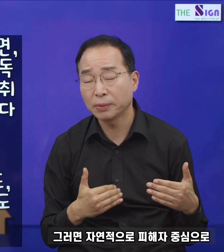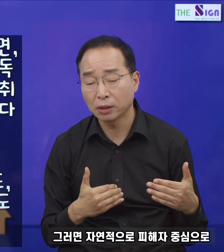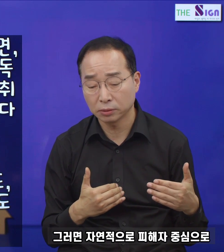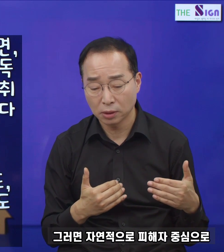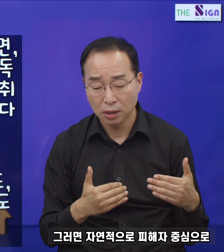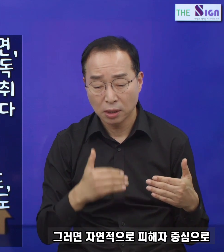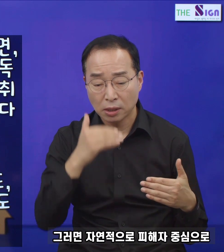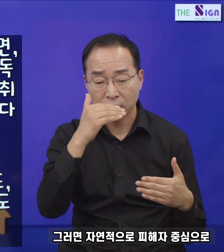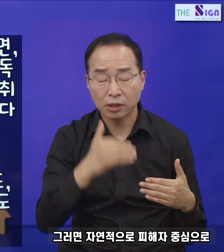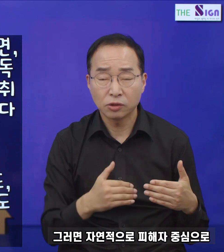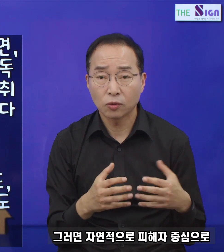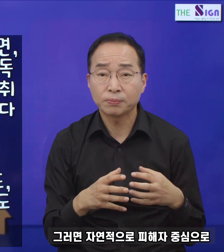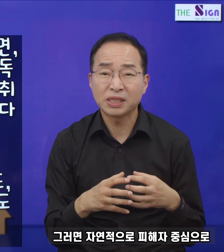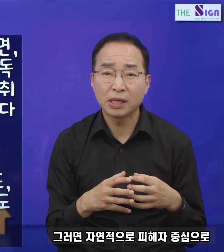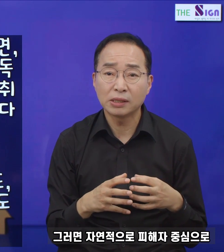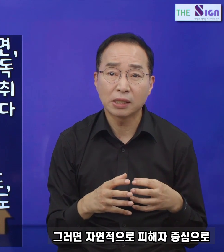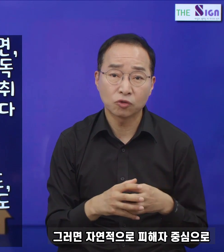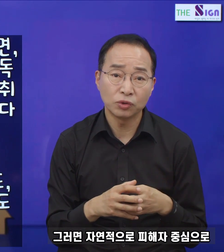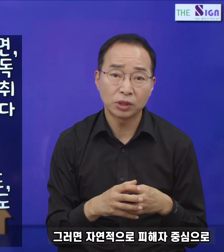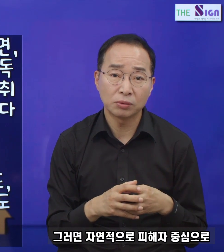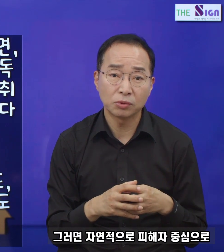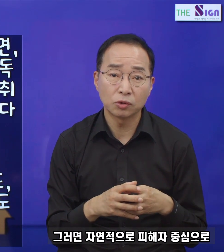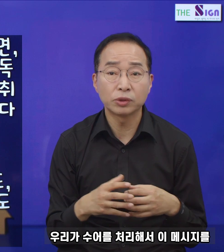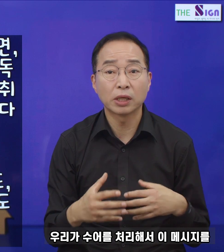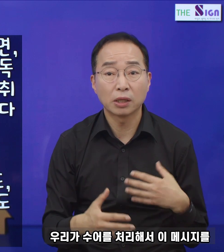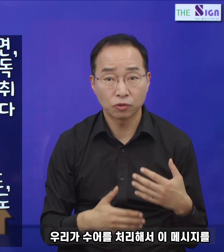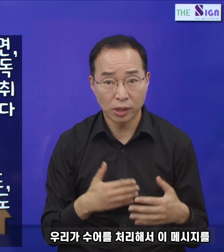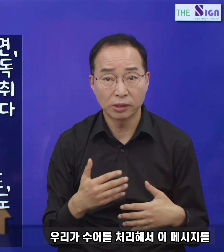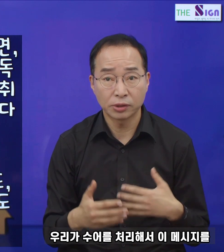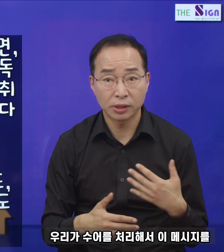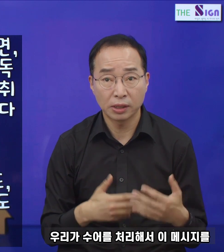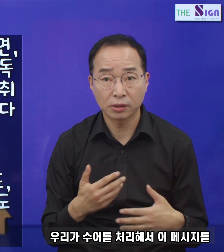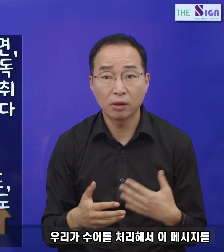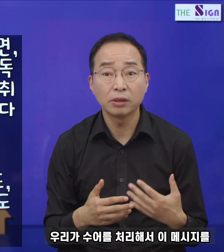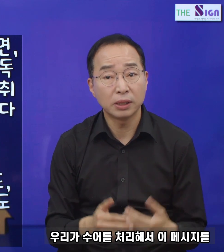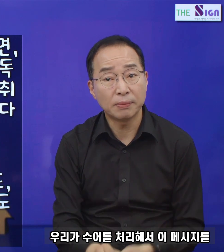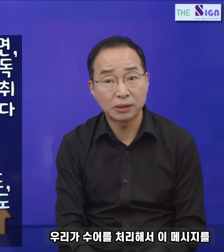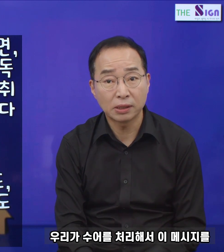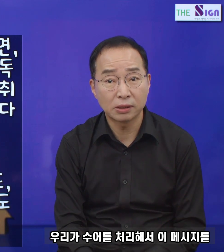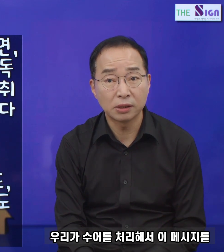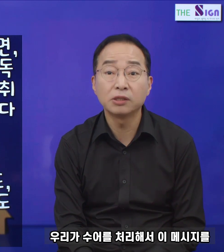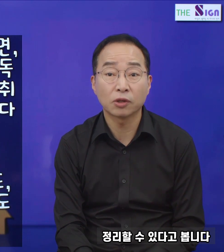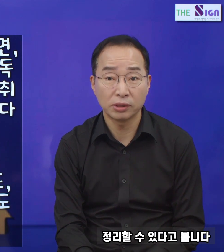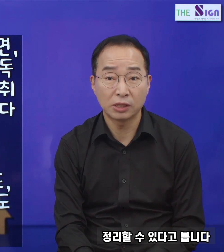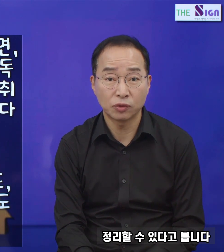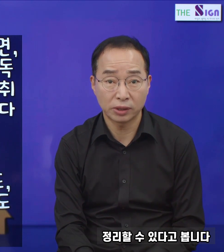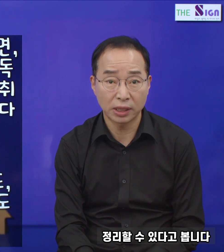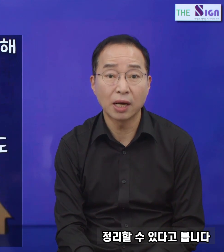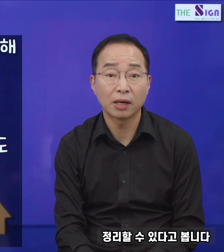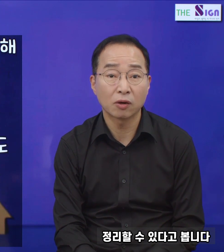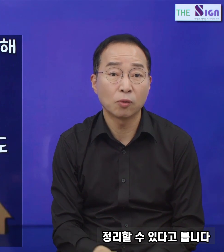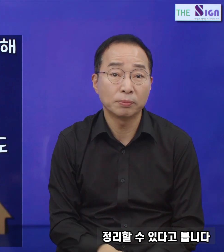그러면 자연적으로 피해자 중심으로 우리가 수화를 처리해서 이 메시지를 정리할 수 있다라고 봅니다.